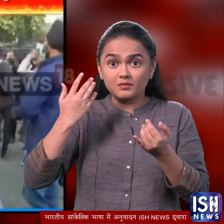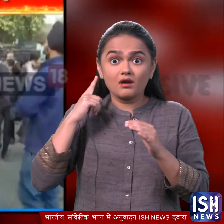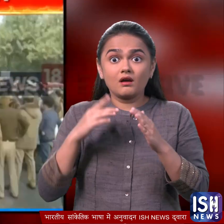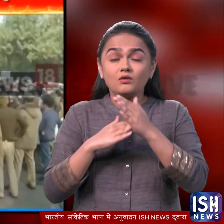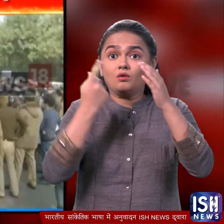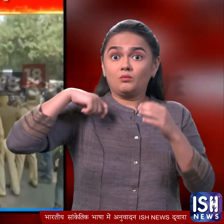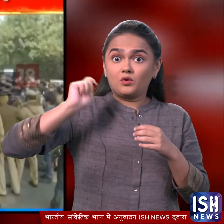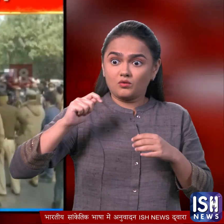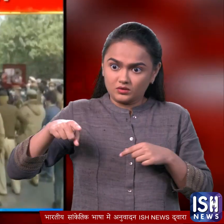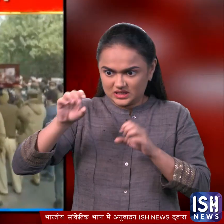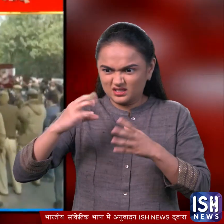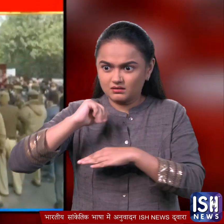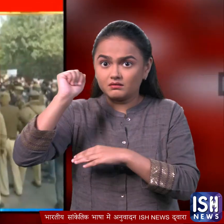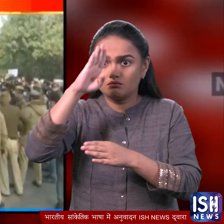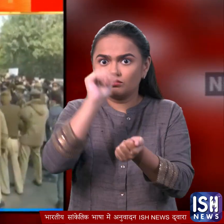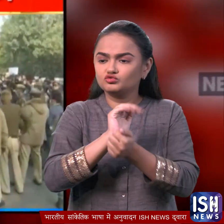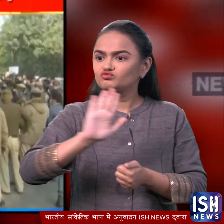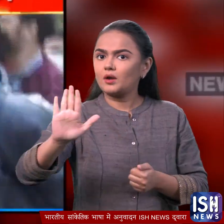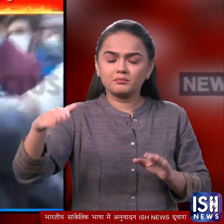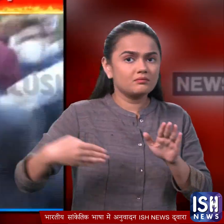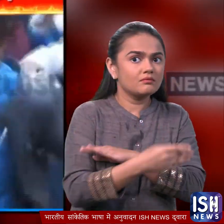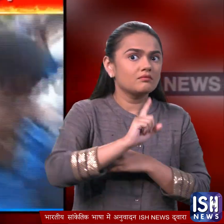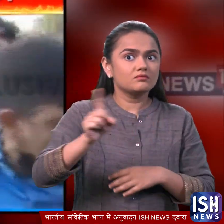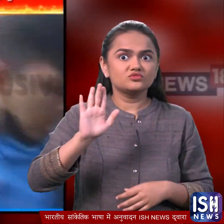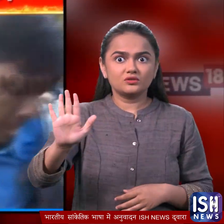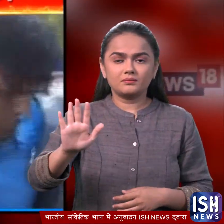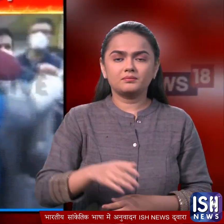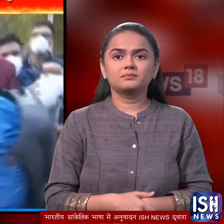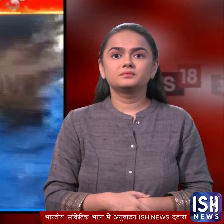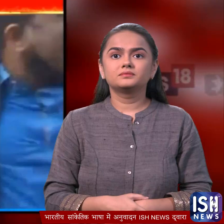की कोशिश की, लेकिन पुलिस ने उन्हें आगे बढ़ने से रोक दिया।